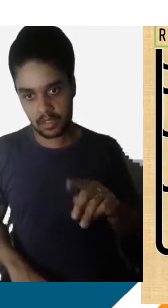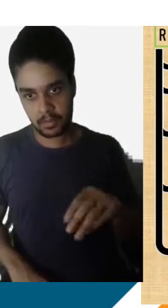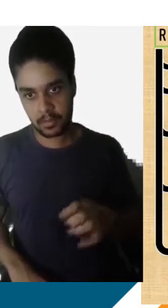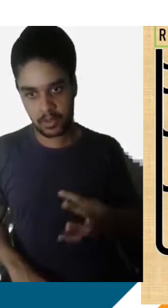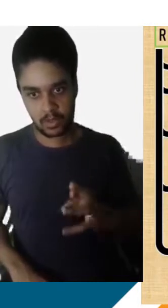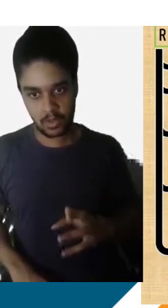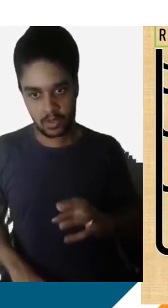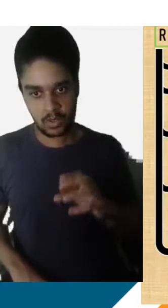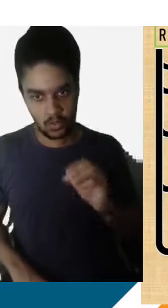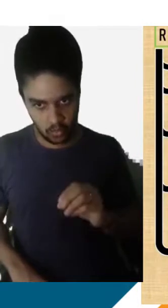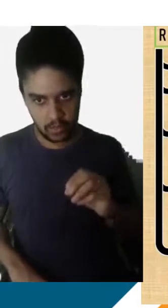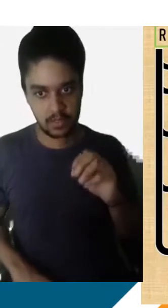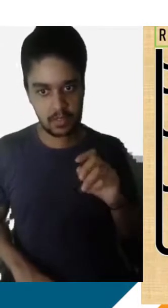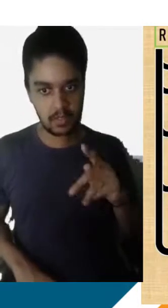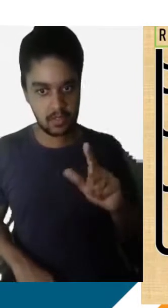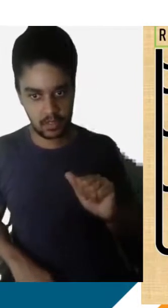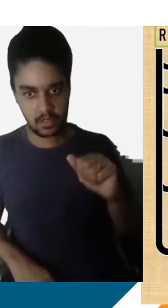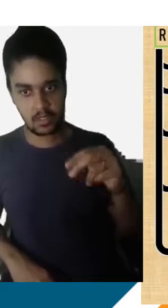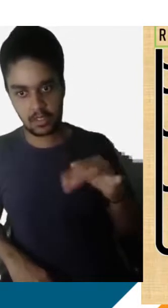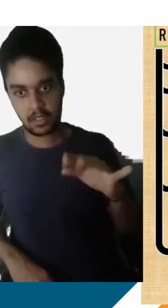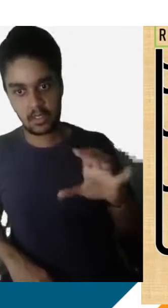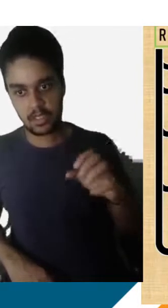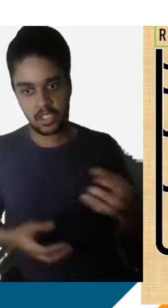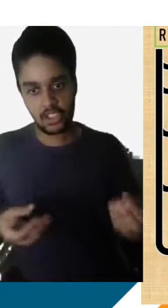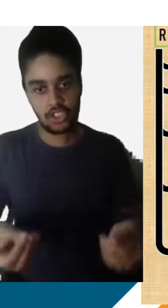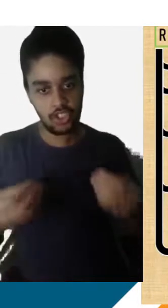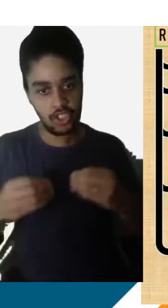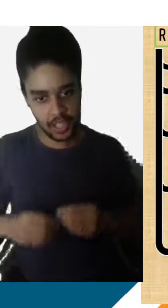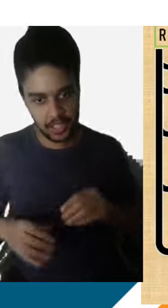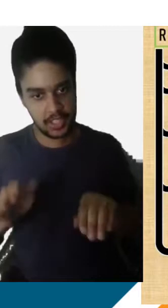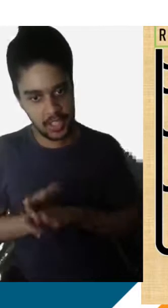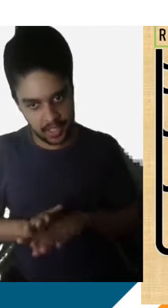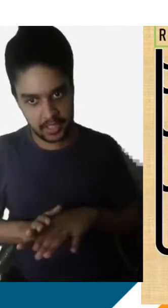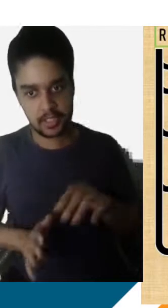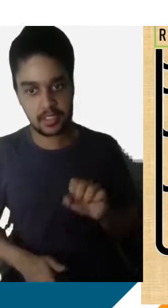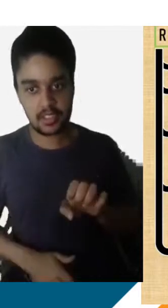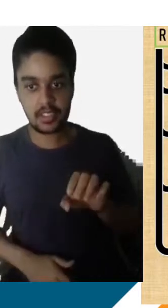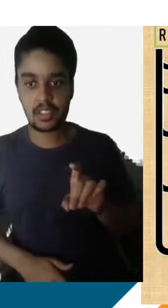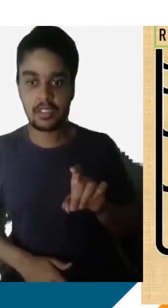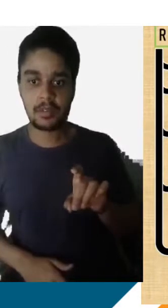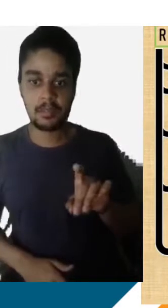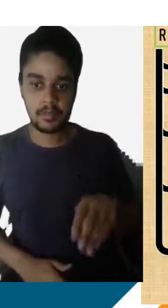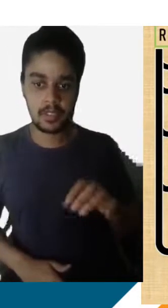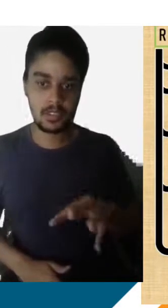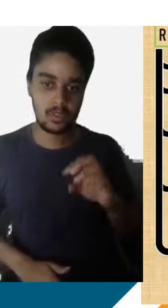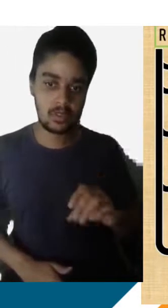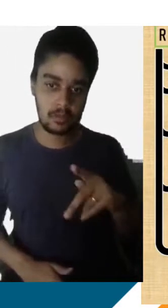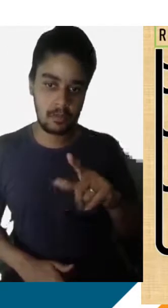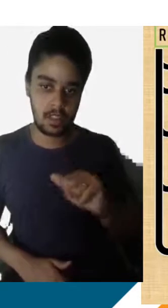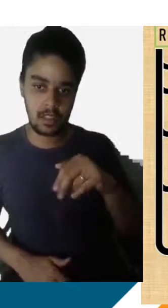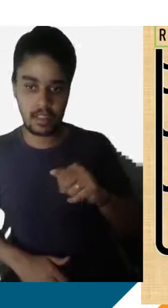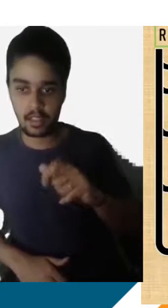planície pela maior chegada de sedimentos. Ou seja, o planalto eram